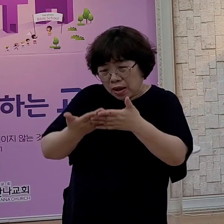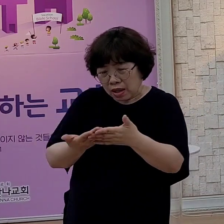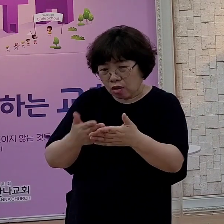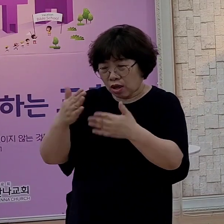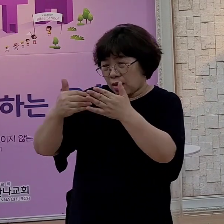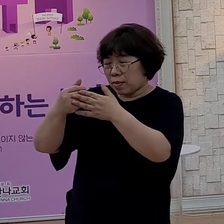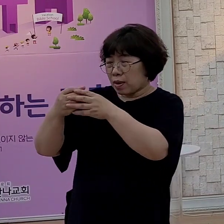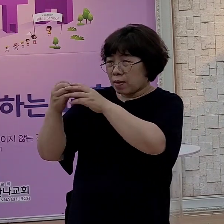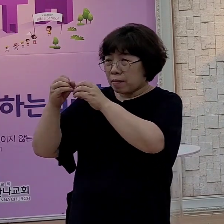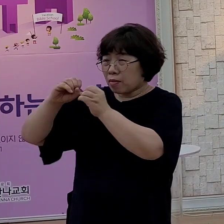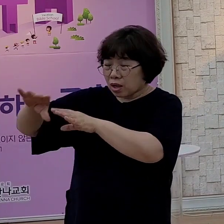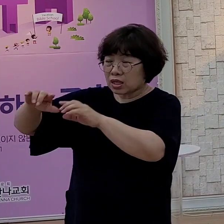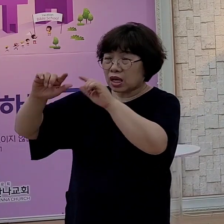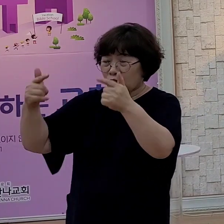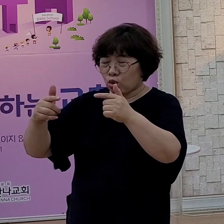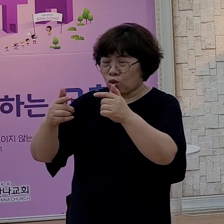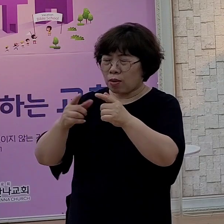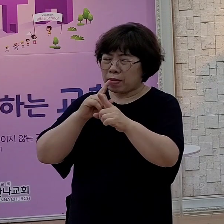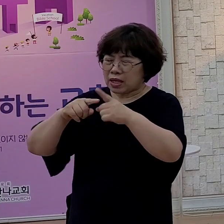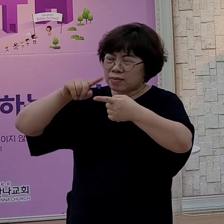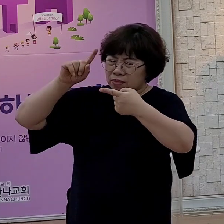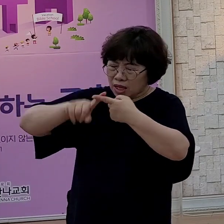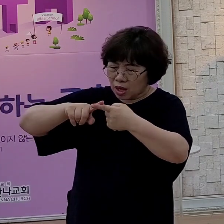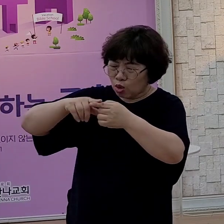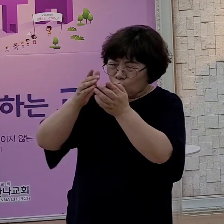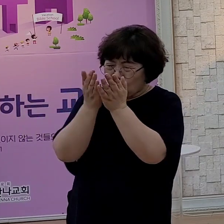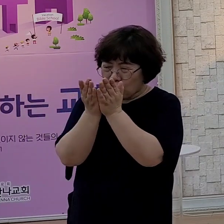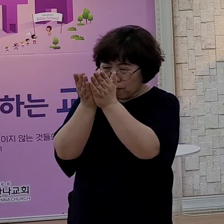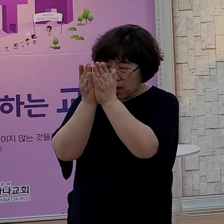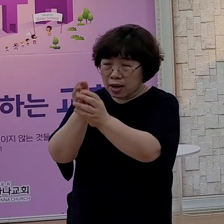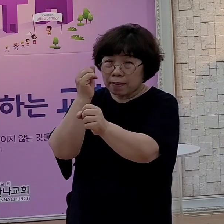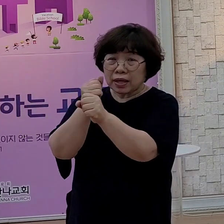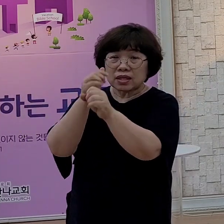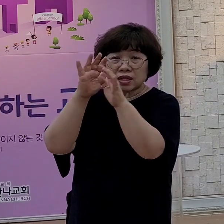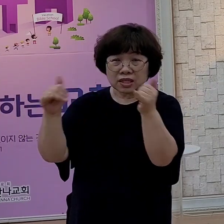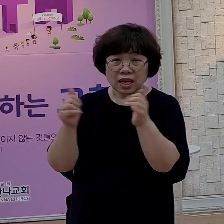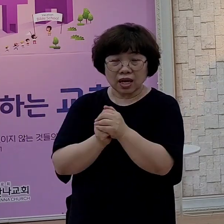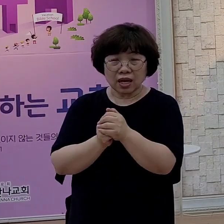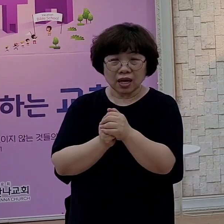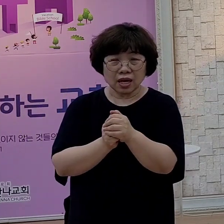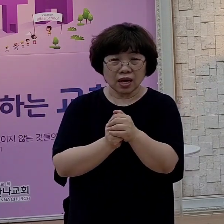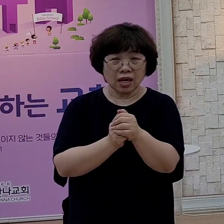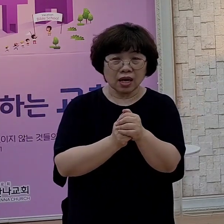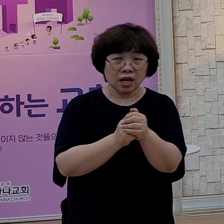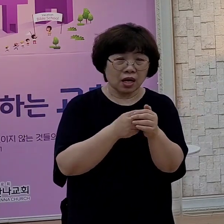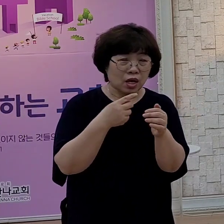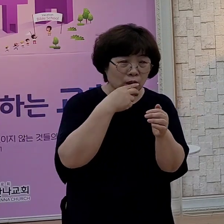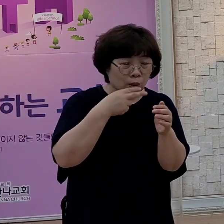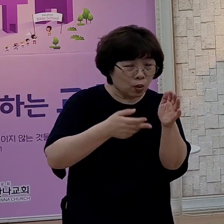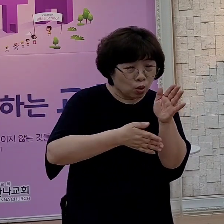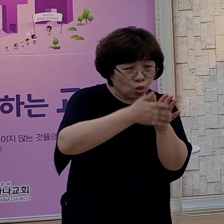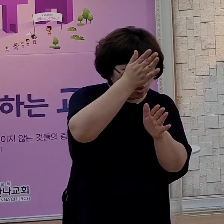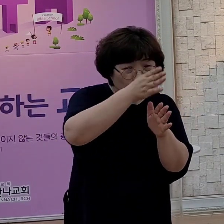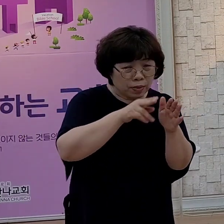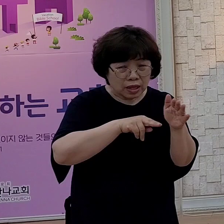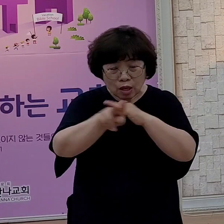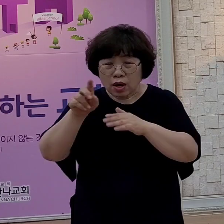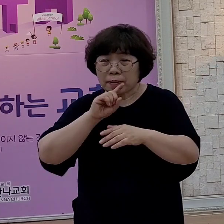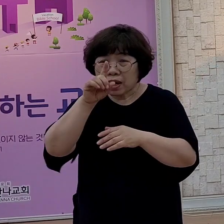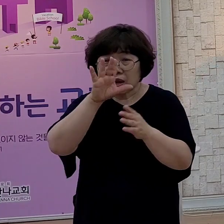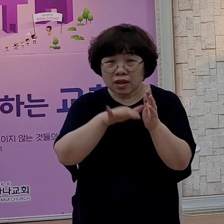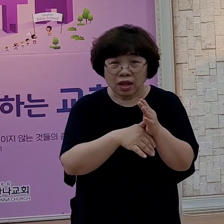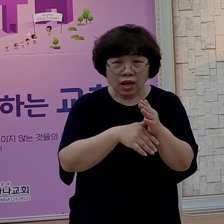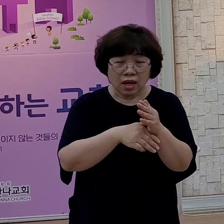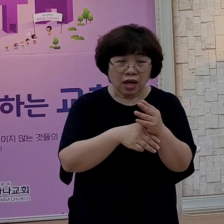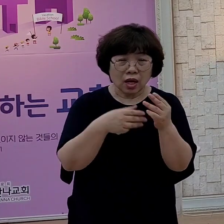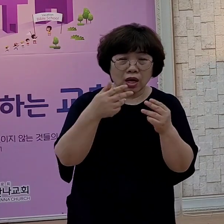만들고 그 소돔과 고모라 성을 탈출하라고 했을 때 아무런 문제 없는 그 성에서 다